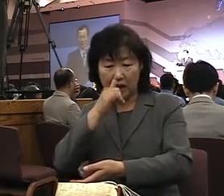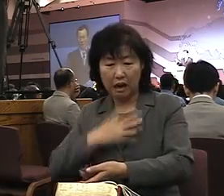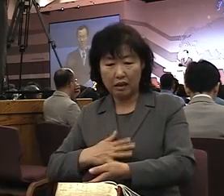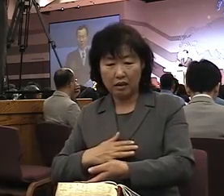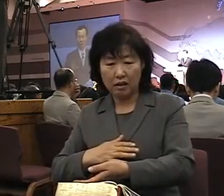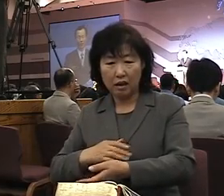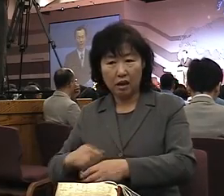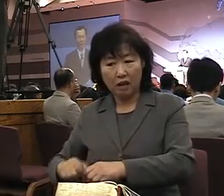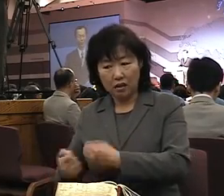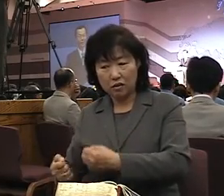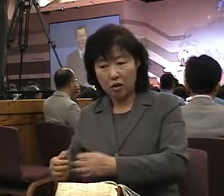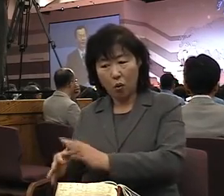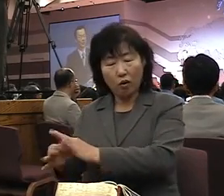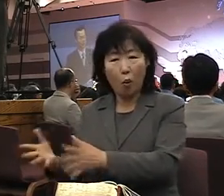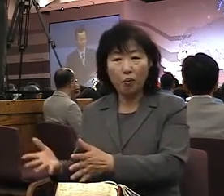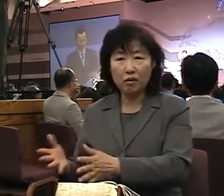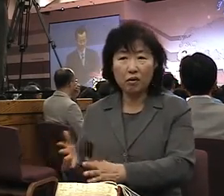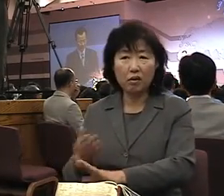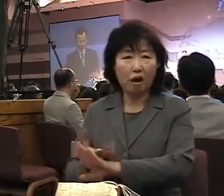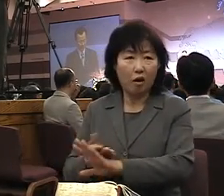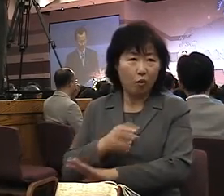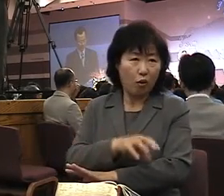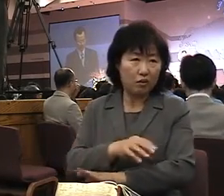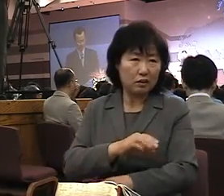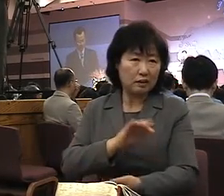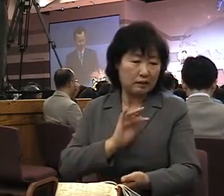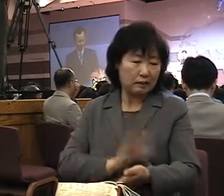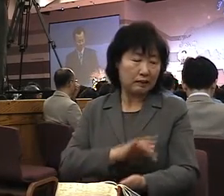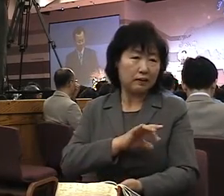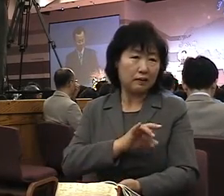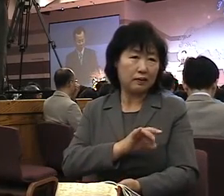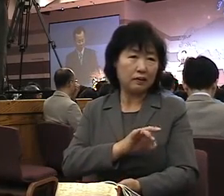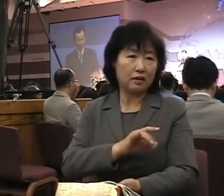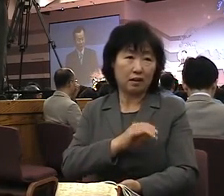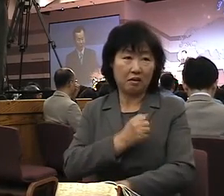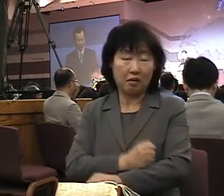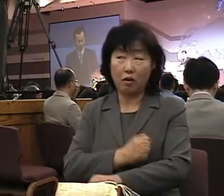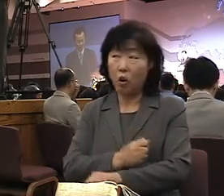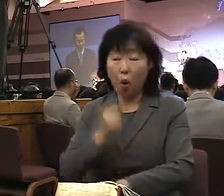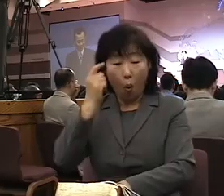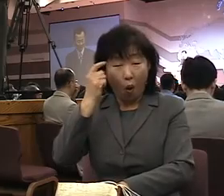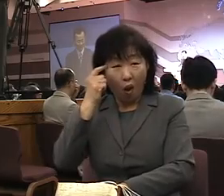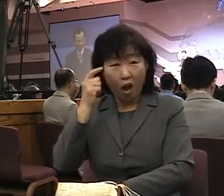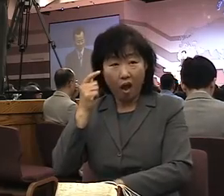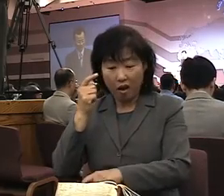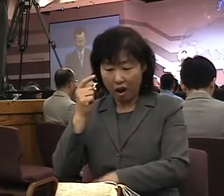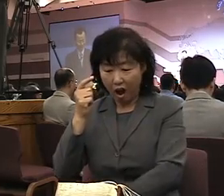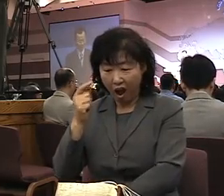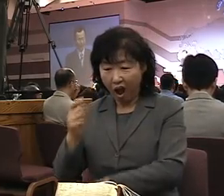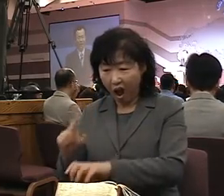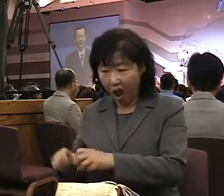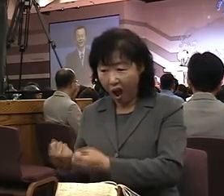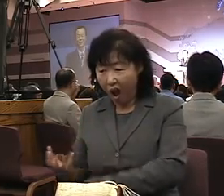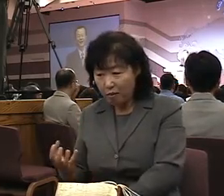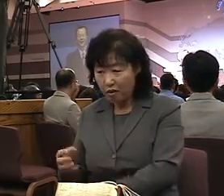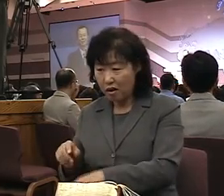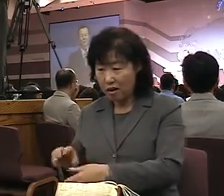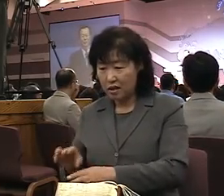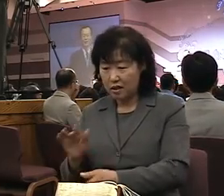상관없는 곳까지 침을 놓더라고요. 그래서 한의사에게 왜 거기까지 놓습니까? 이제